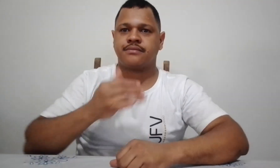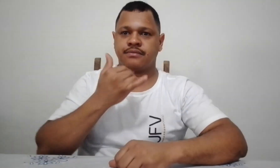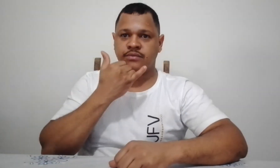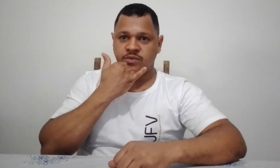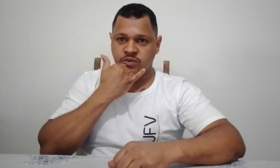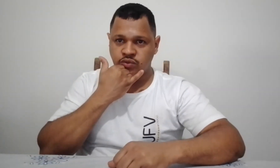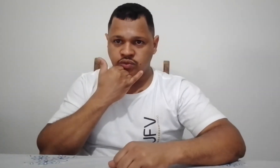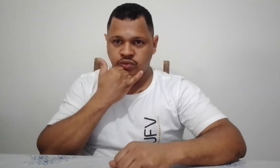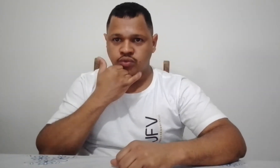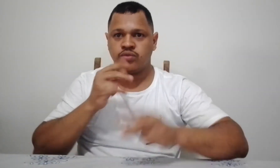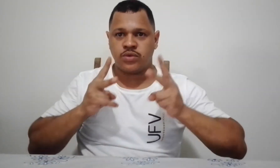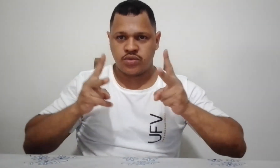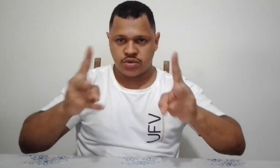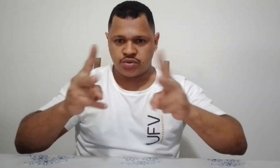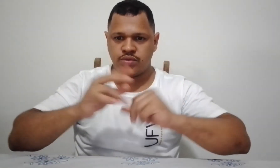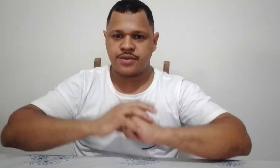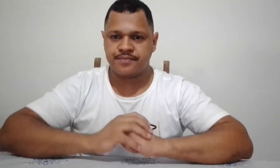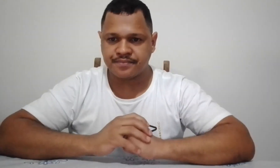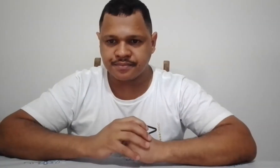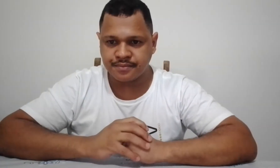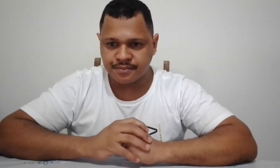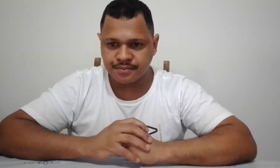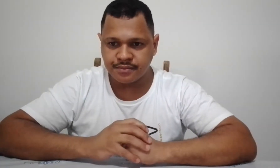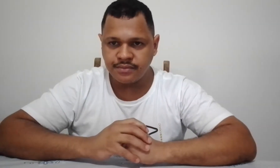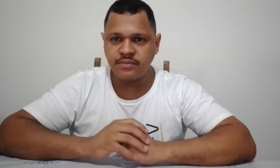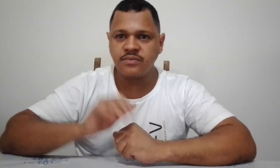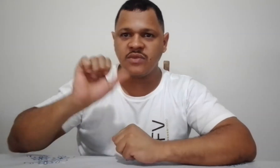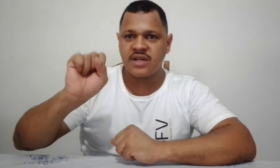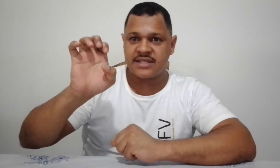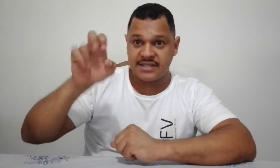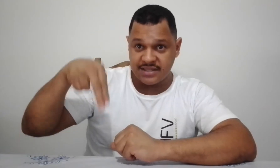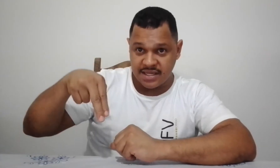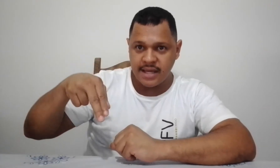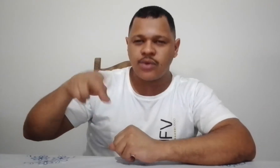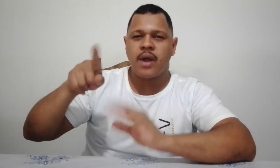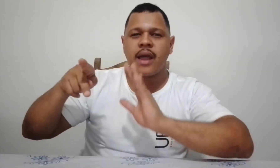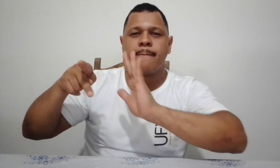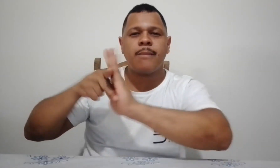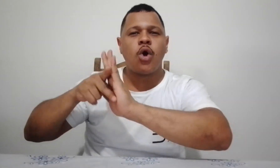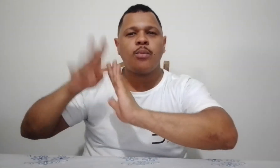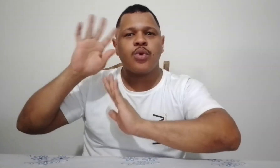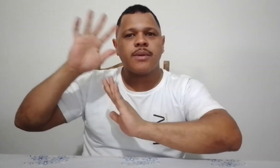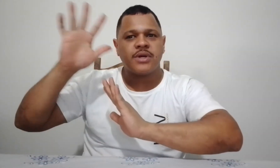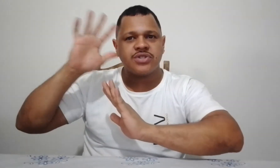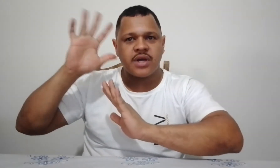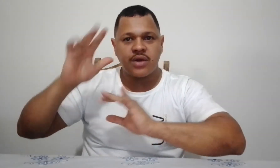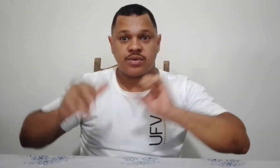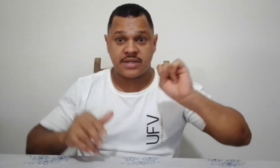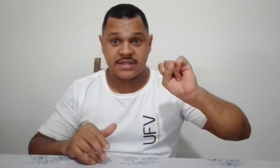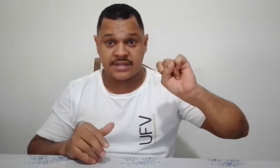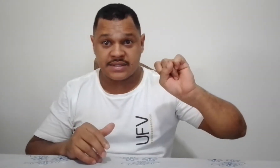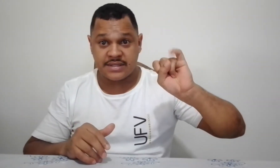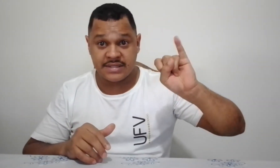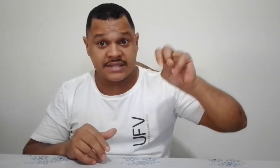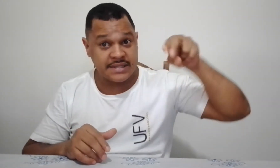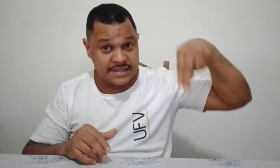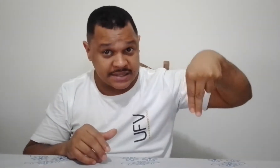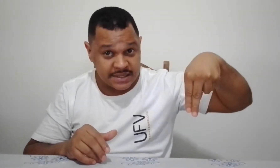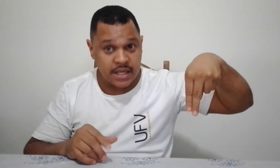parte imaginária do operador rotacional. Observe também que uma senoide ela pode ser representada em função da